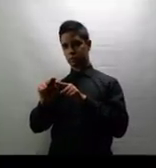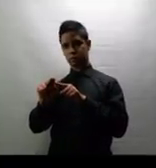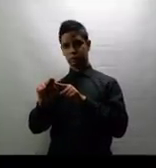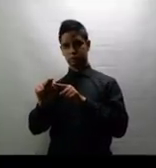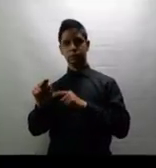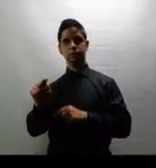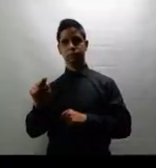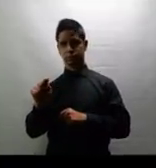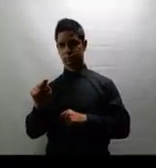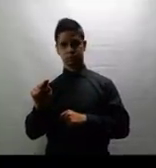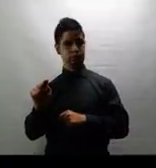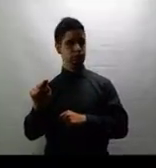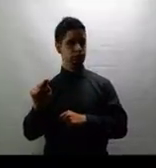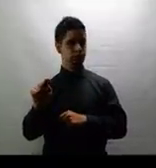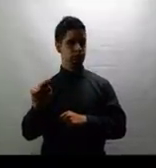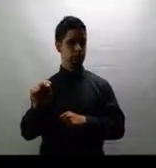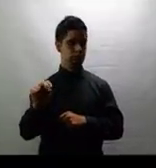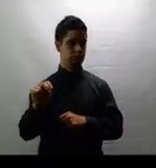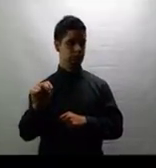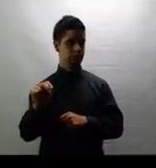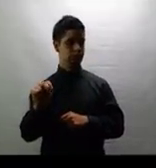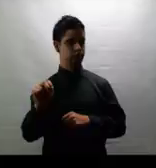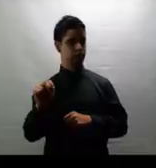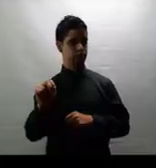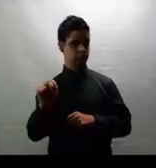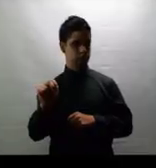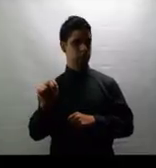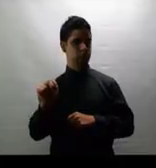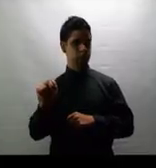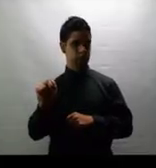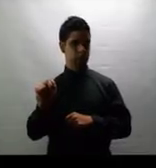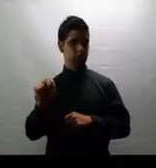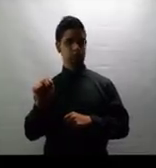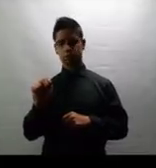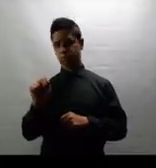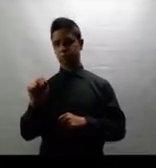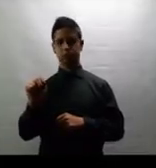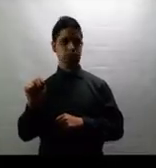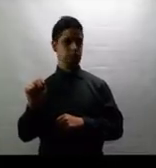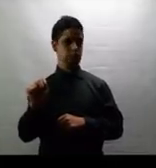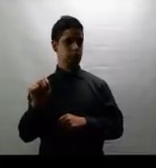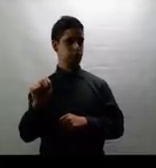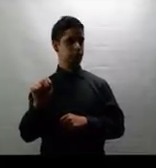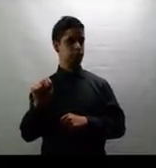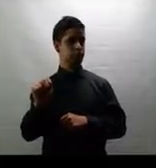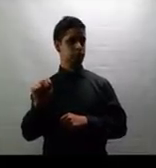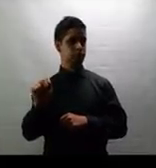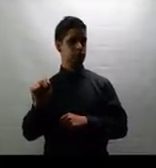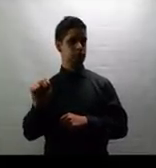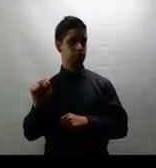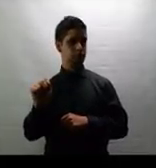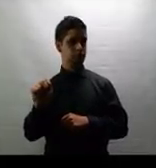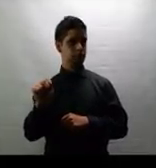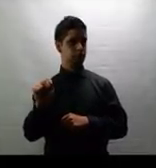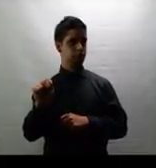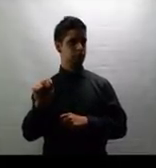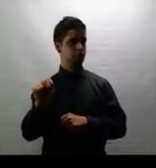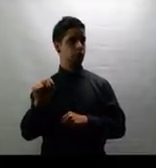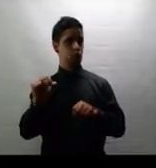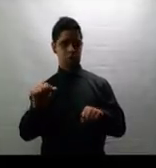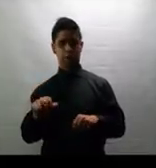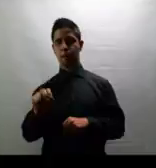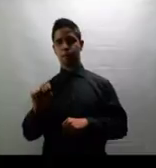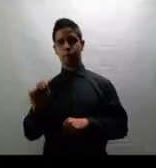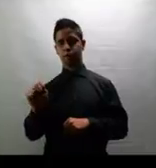ok esos dos los pones verdad con el puño cerrado los dos deditos hacia afuera es la m pero entonces para la